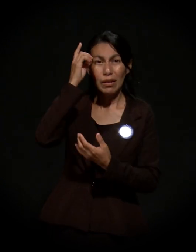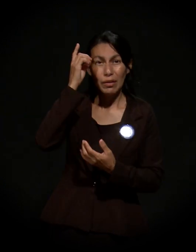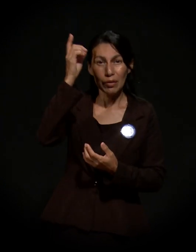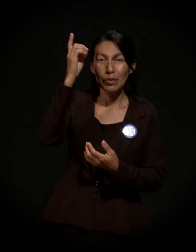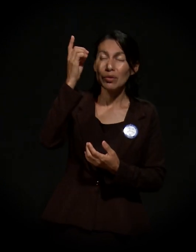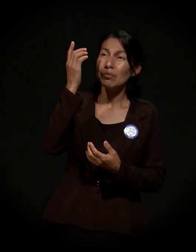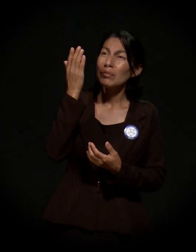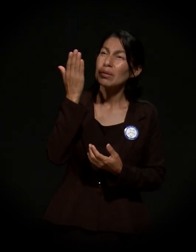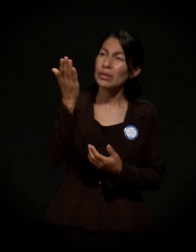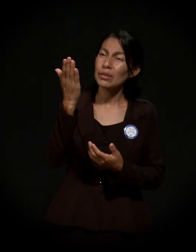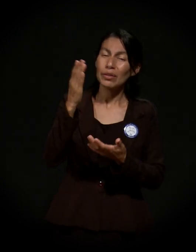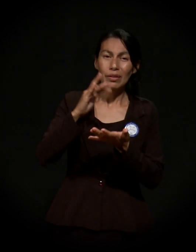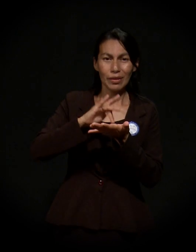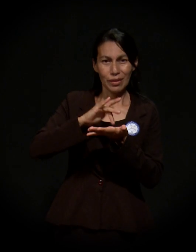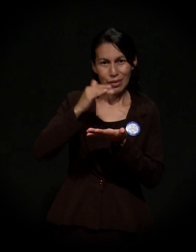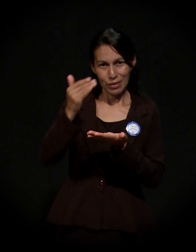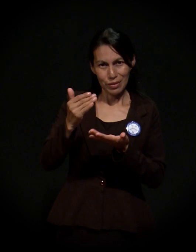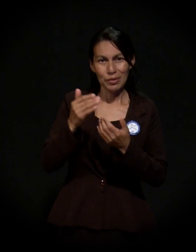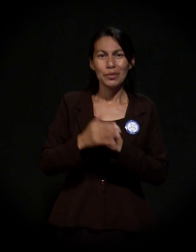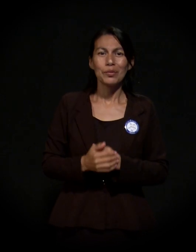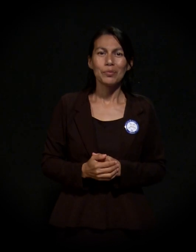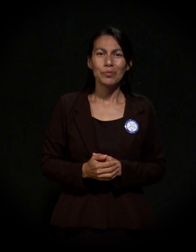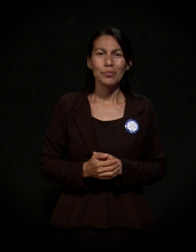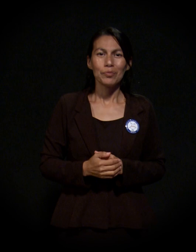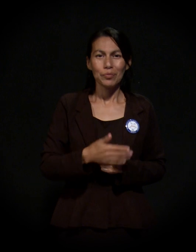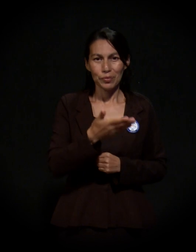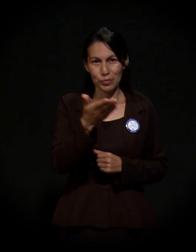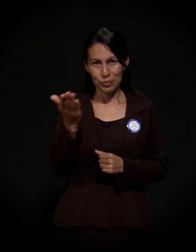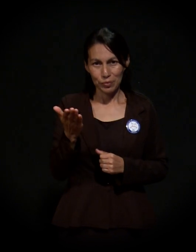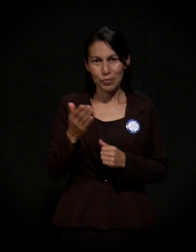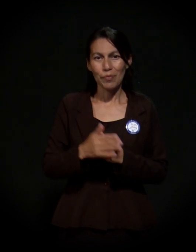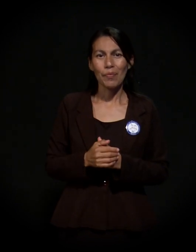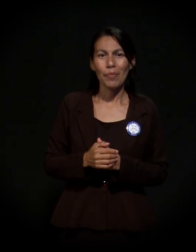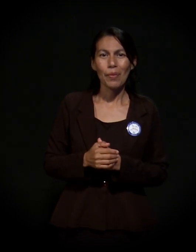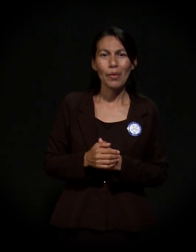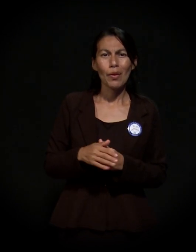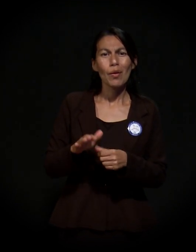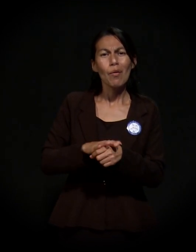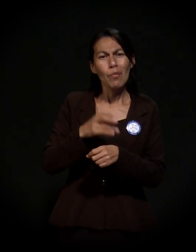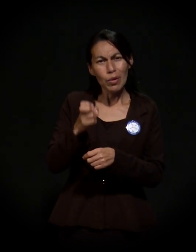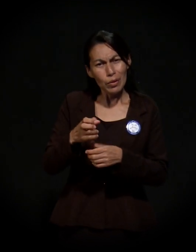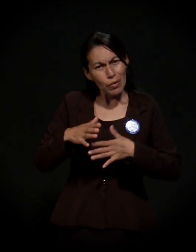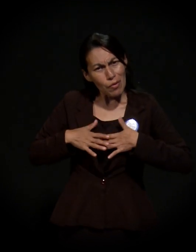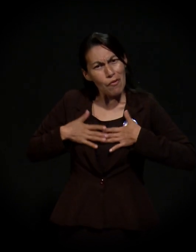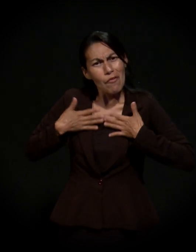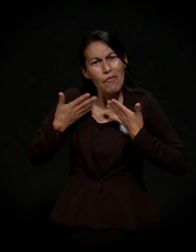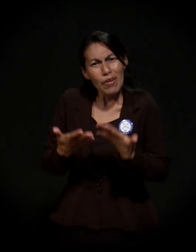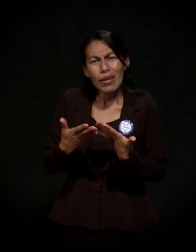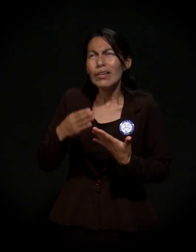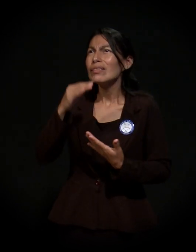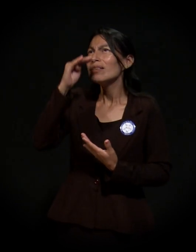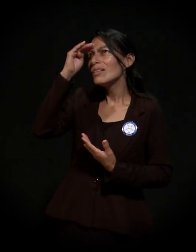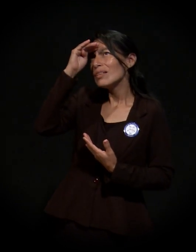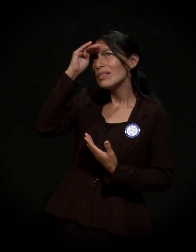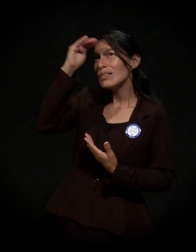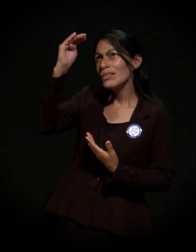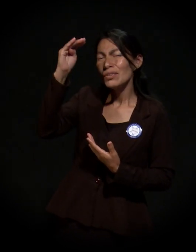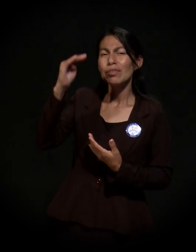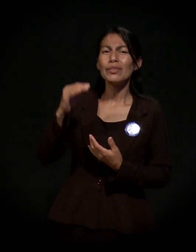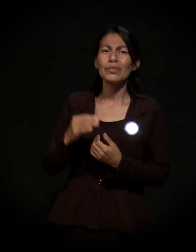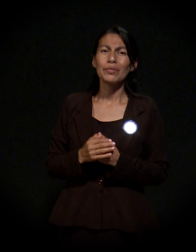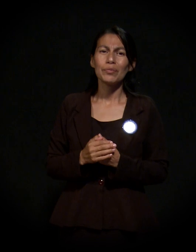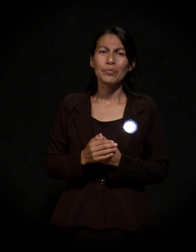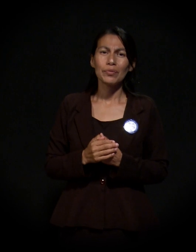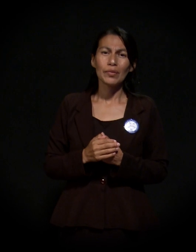por sus agradecimientos. Así que con mucha confianza en el Señor y con